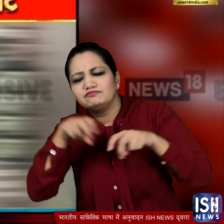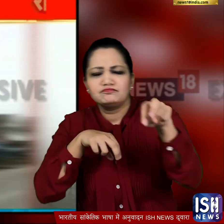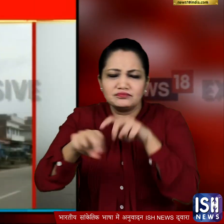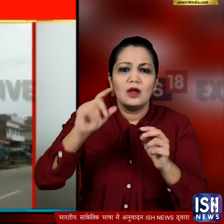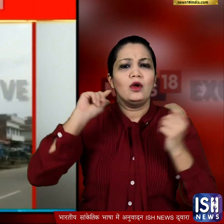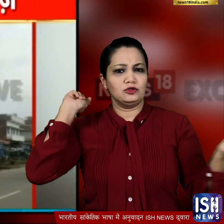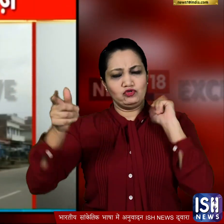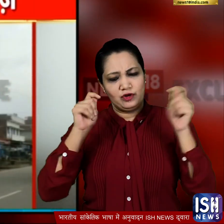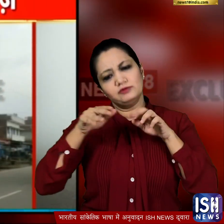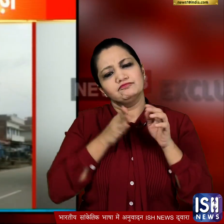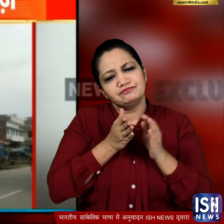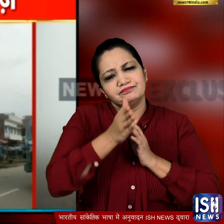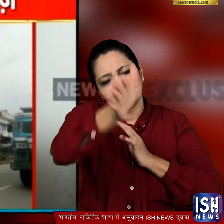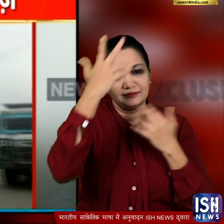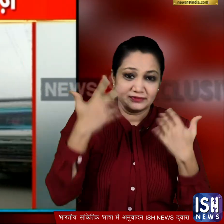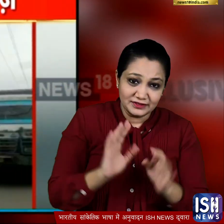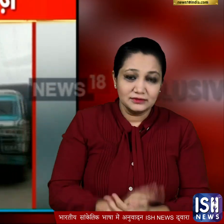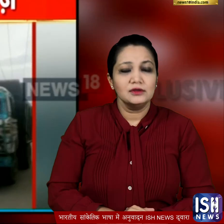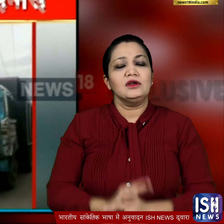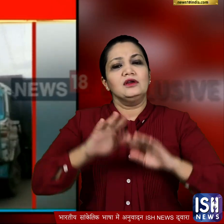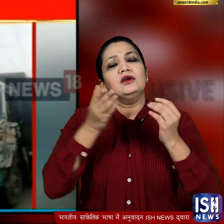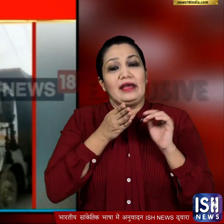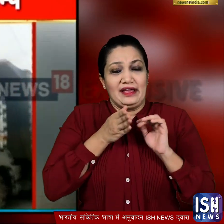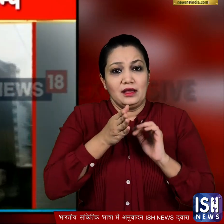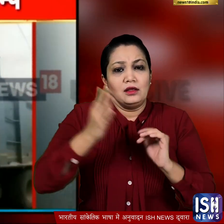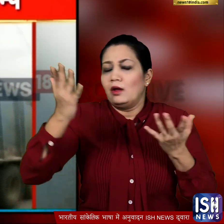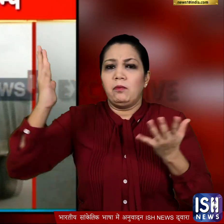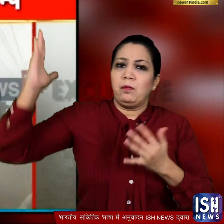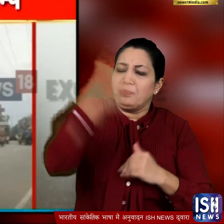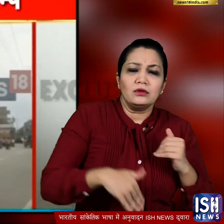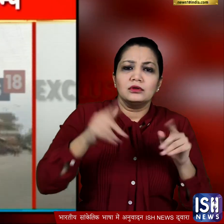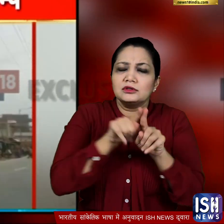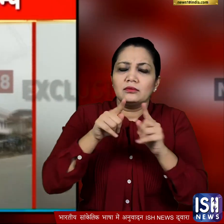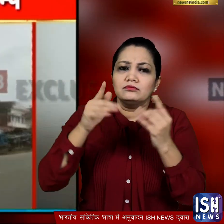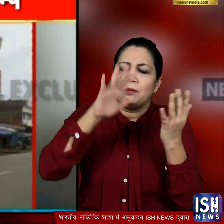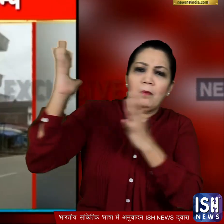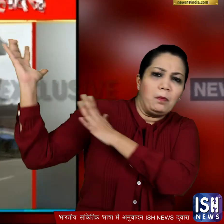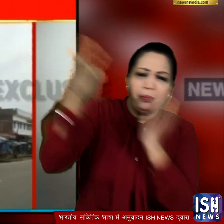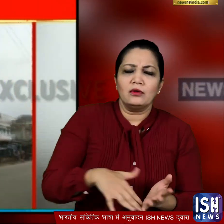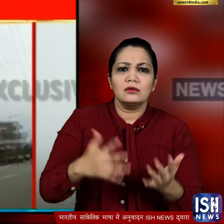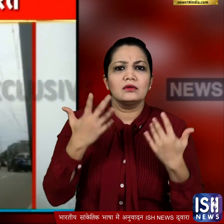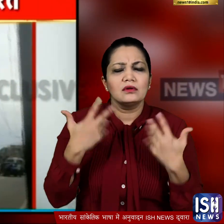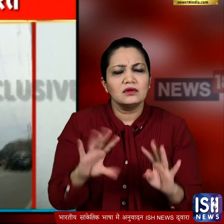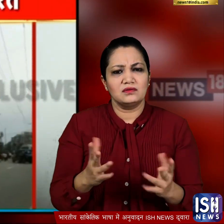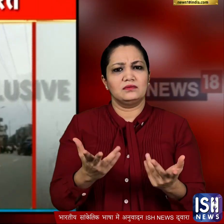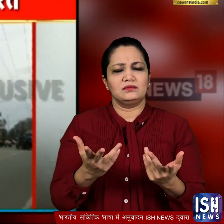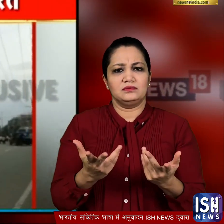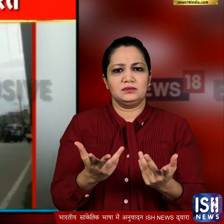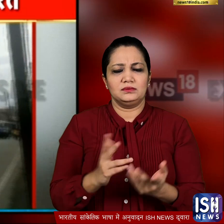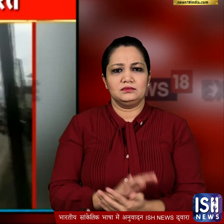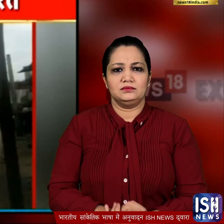पहल दिखी। एक ट्रक भी उसी समय वहां से गुजरता दिखाई दिया, जिसके तुरंत बाद वो मकान ताश के पत्तों की तरह ढहकर जमीन पर आ